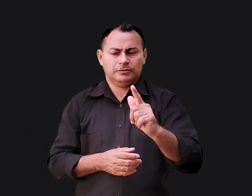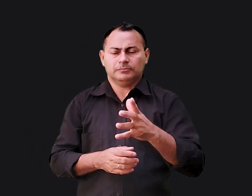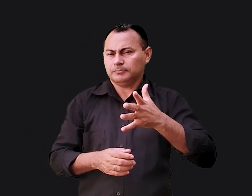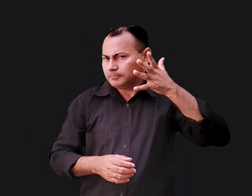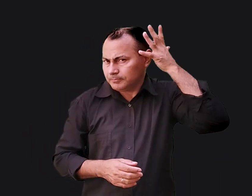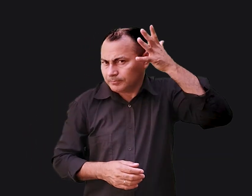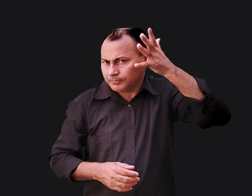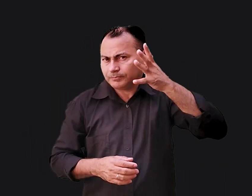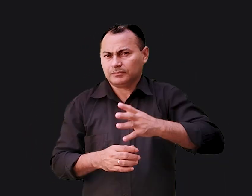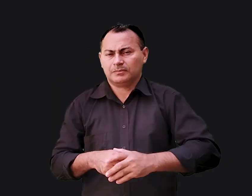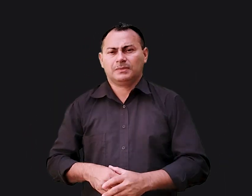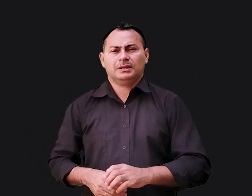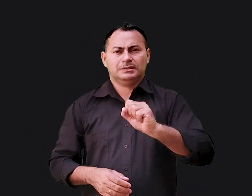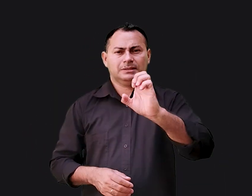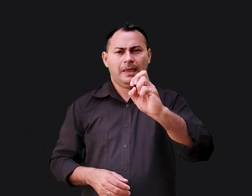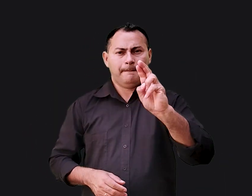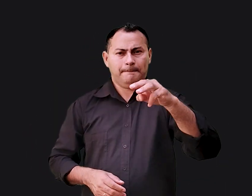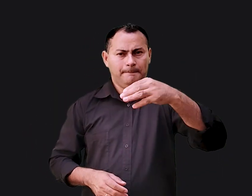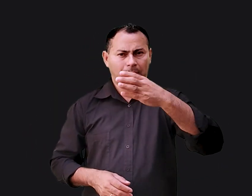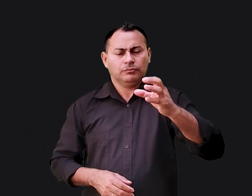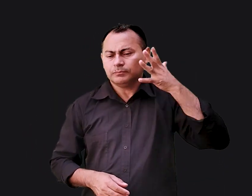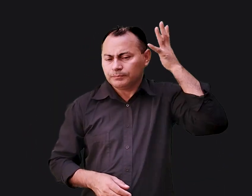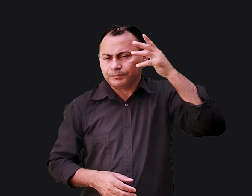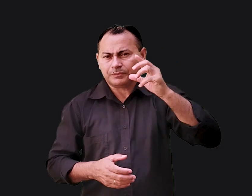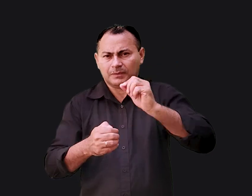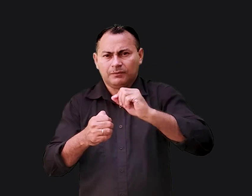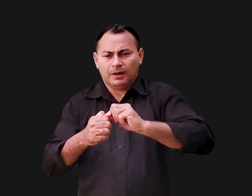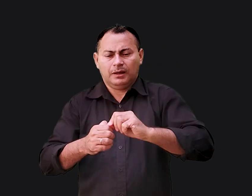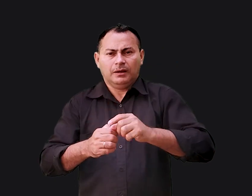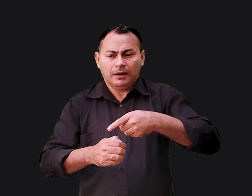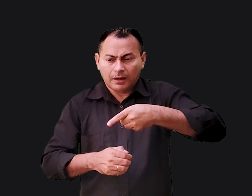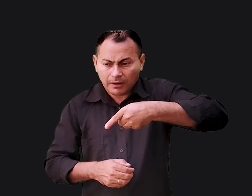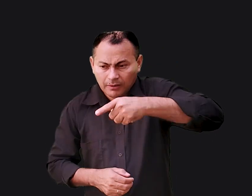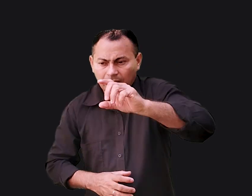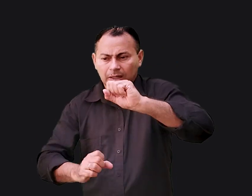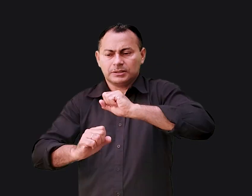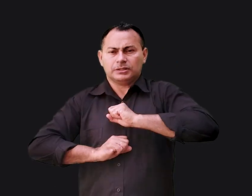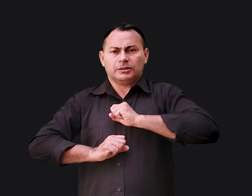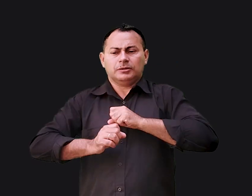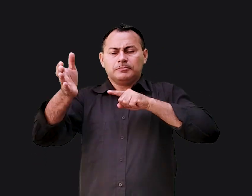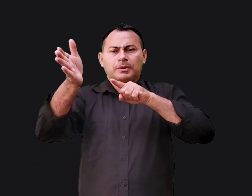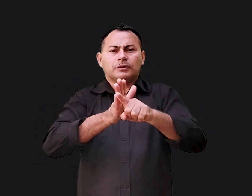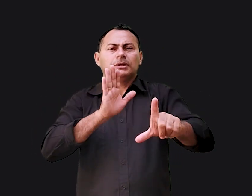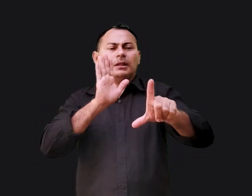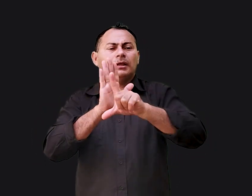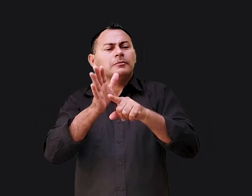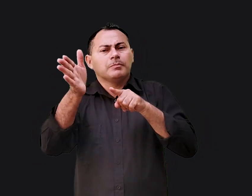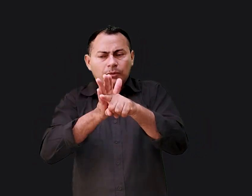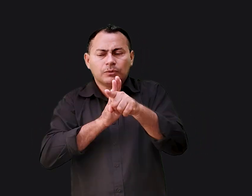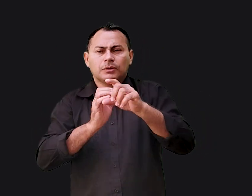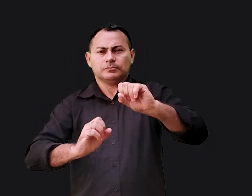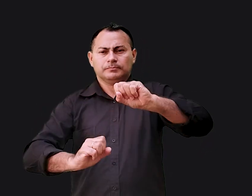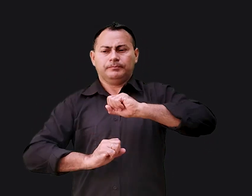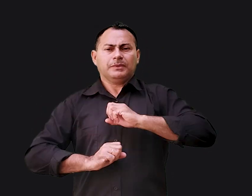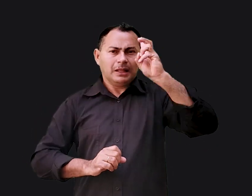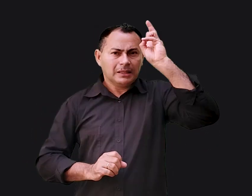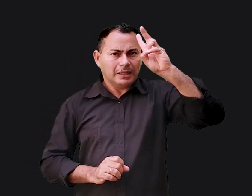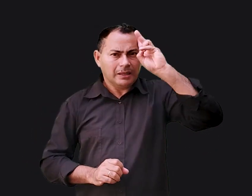então pregou um grande sermão. Façam aos sacerdotes a seguinte pergunta sobre a lei. Lembrem-se